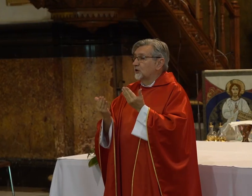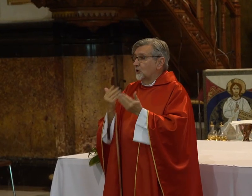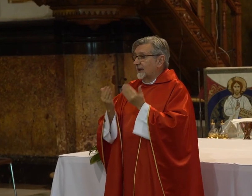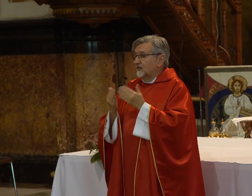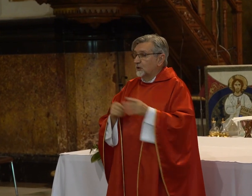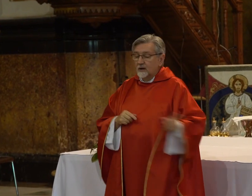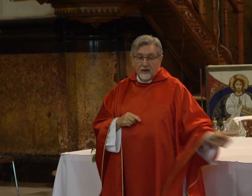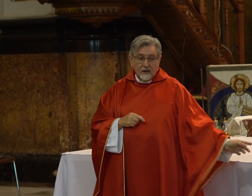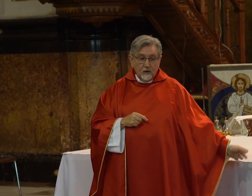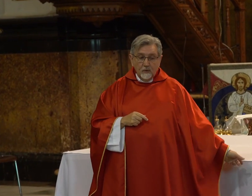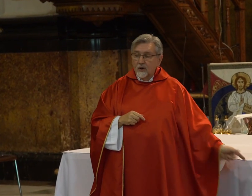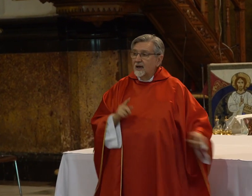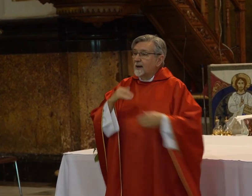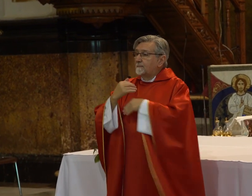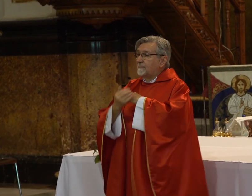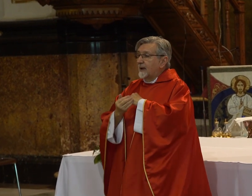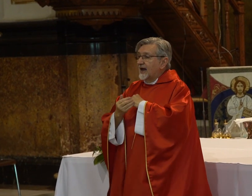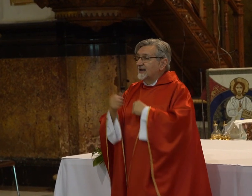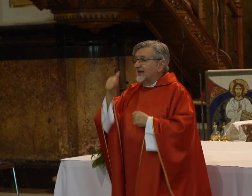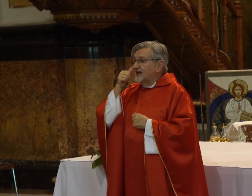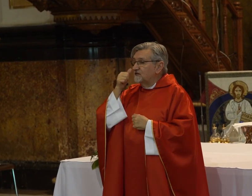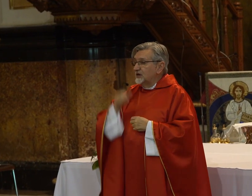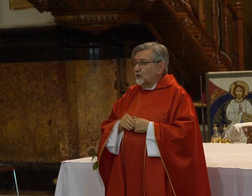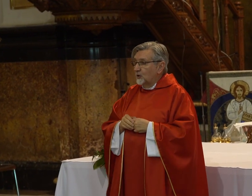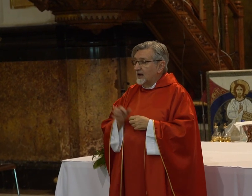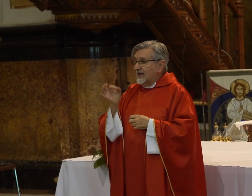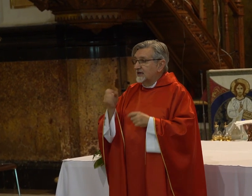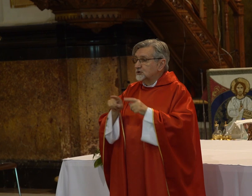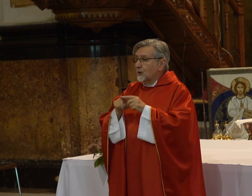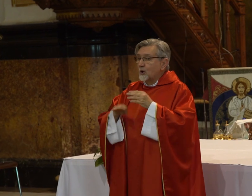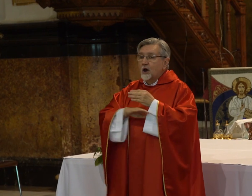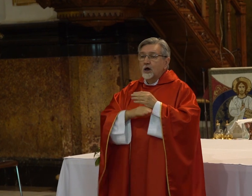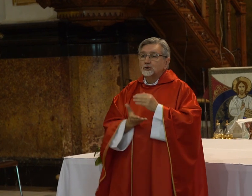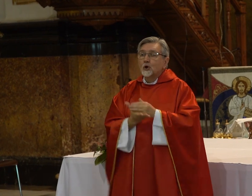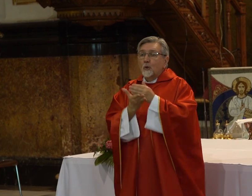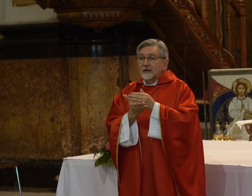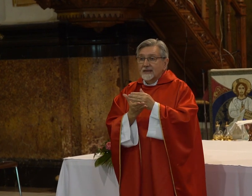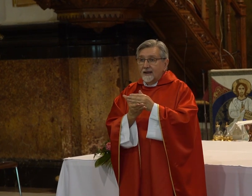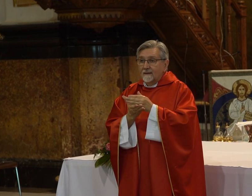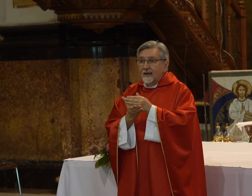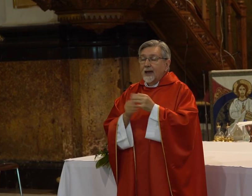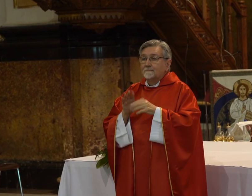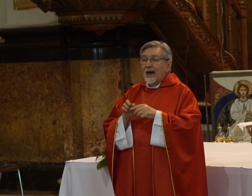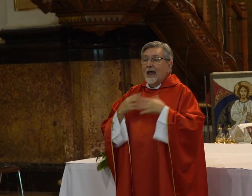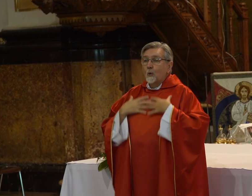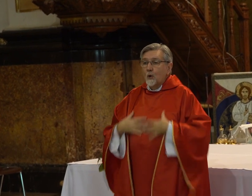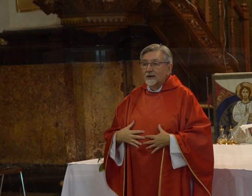parroquia de santo tomás apóstol y san felipe neri acogió la eucaristía oficiada por el sacerdote ángel santamaría responsable de esta pastoral